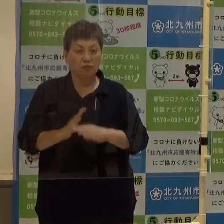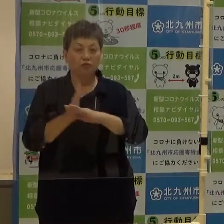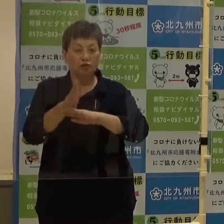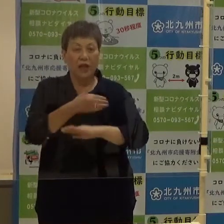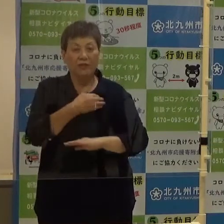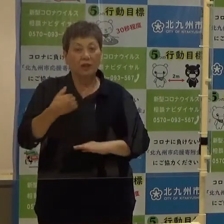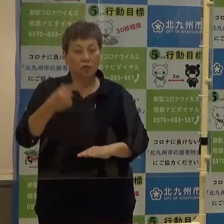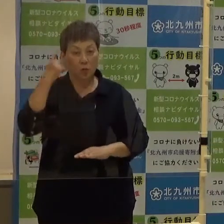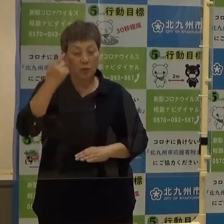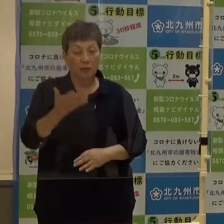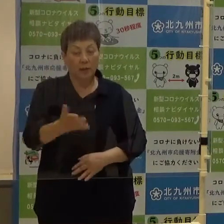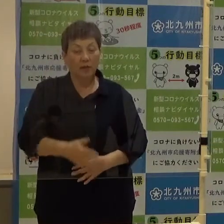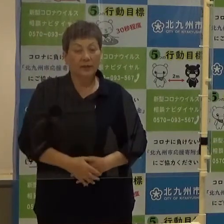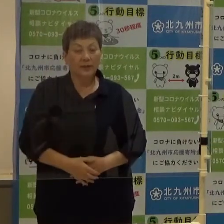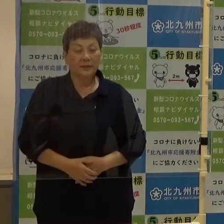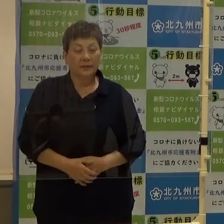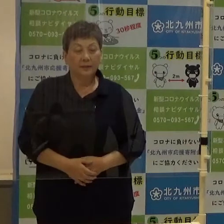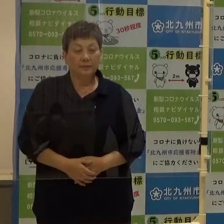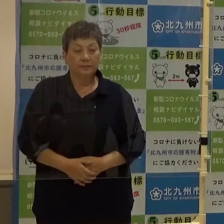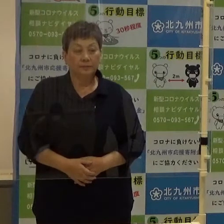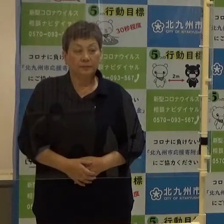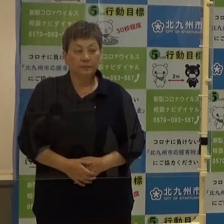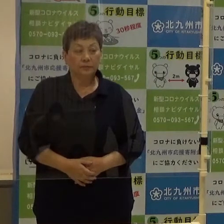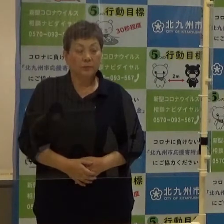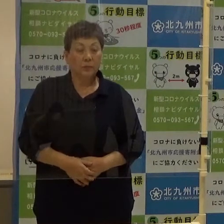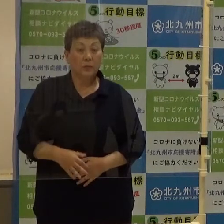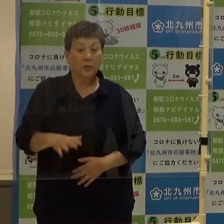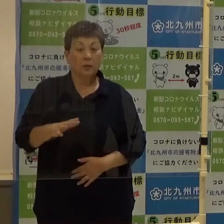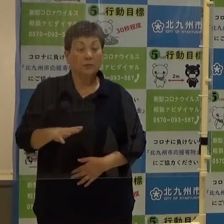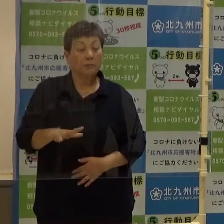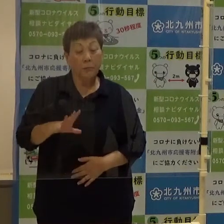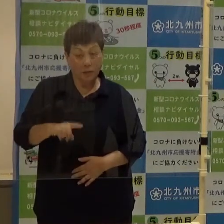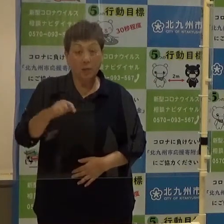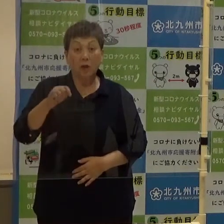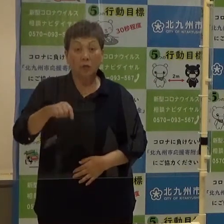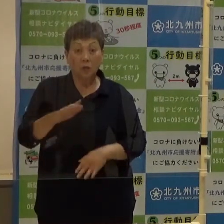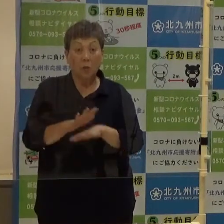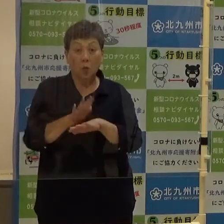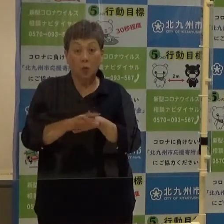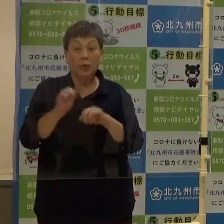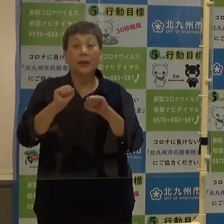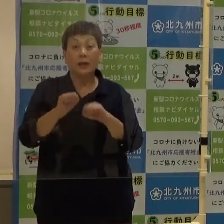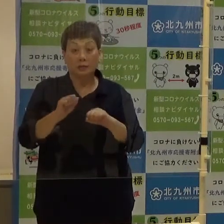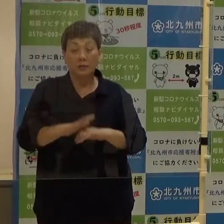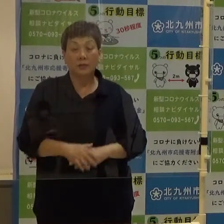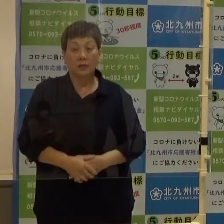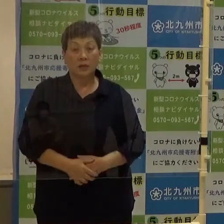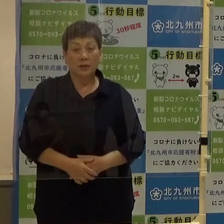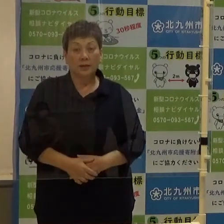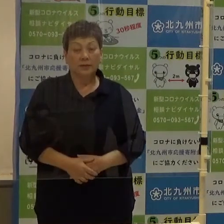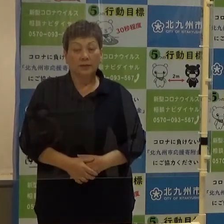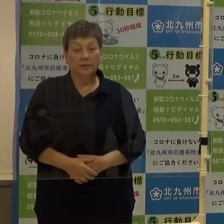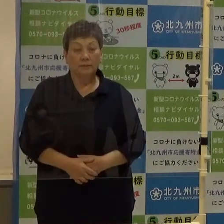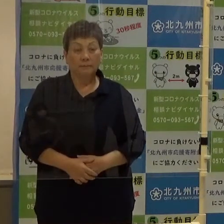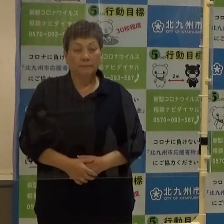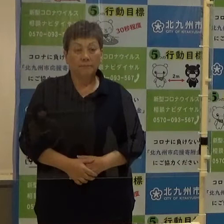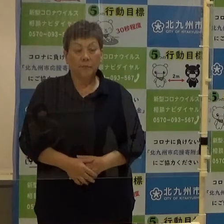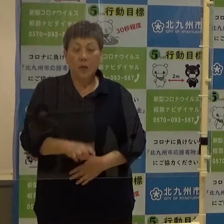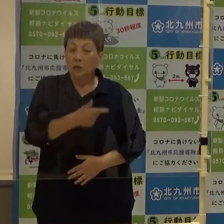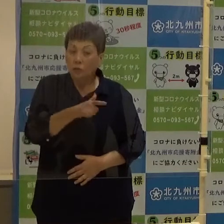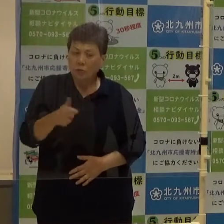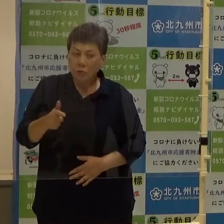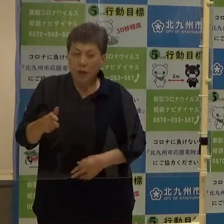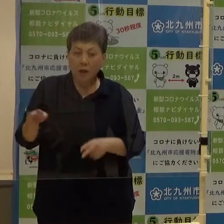か。 スタートはまず、この方式で、行います。ただどんな制